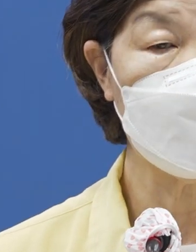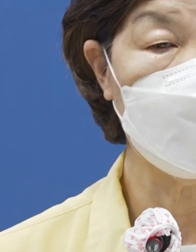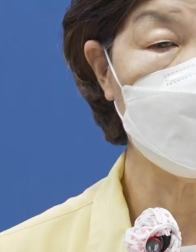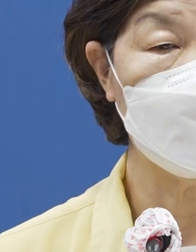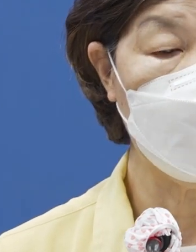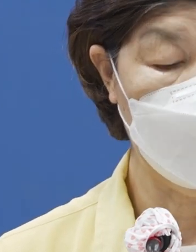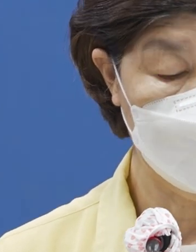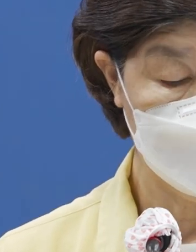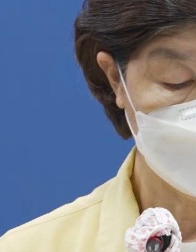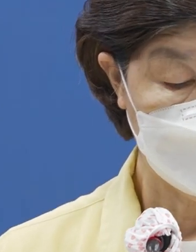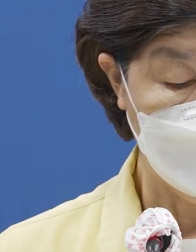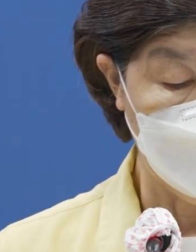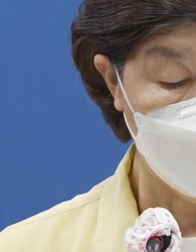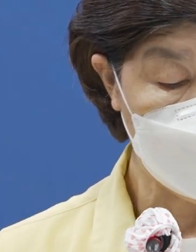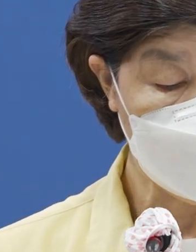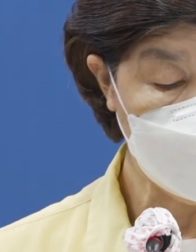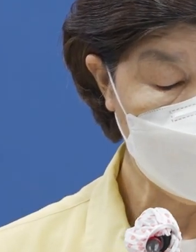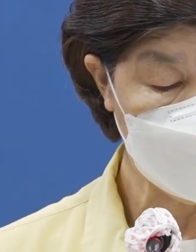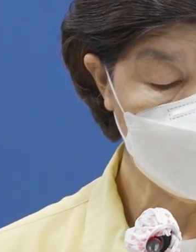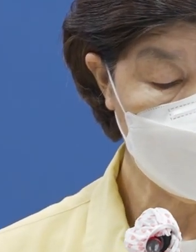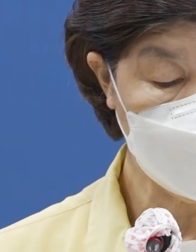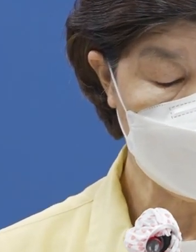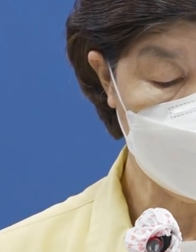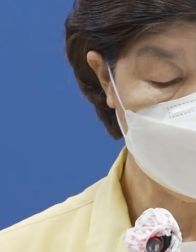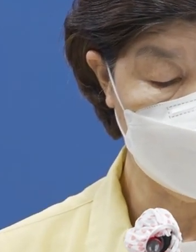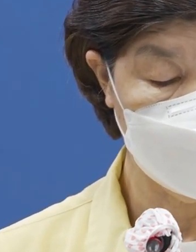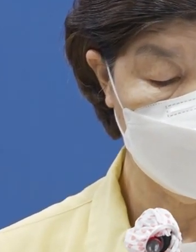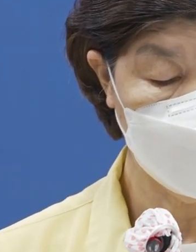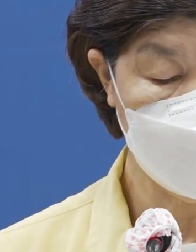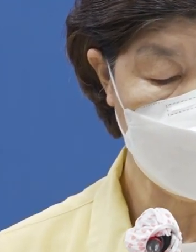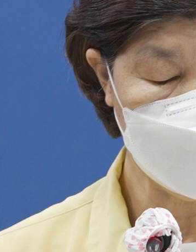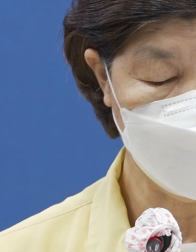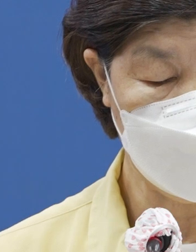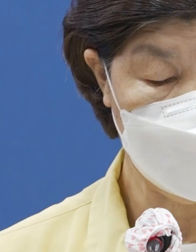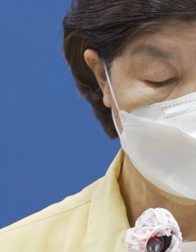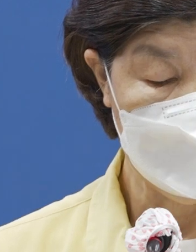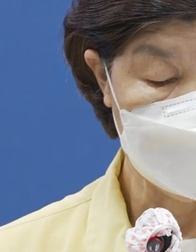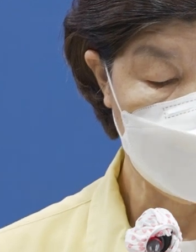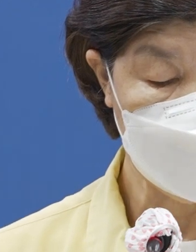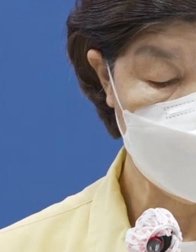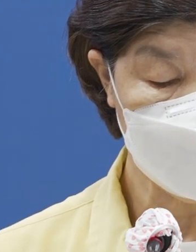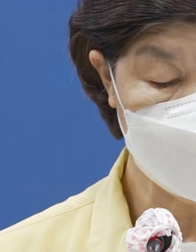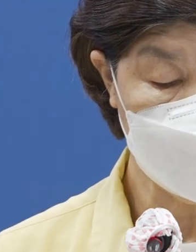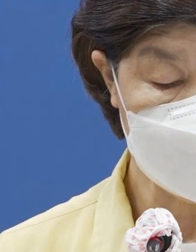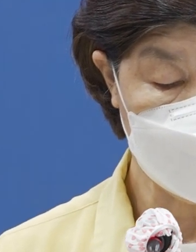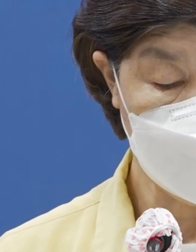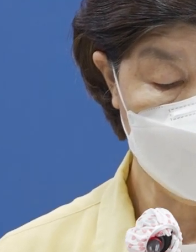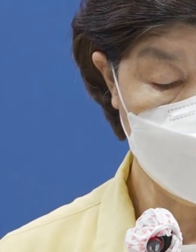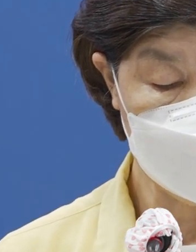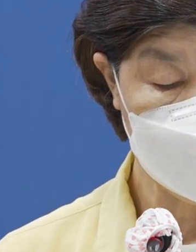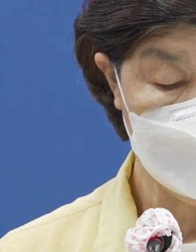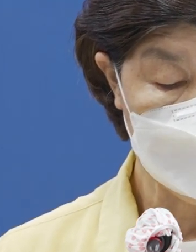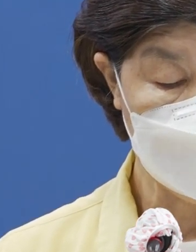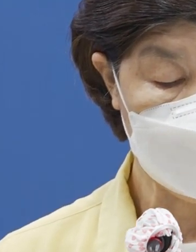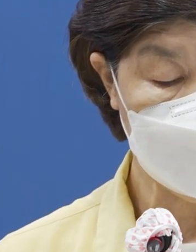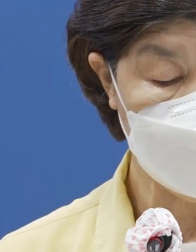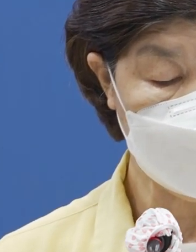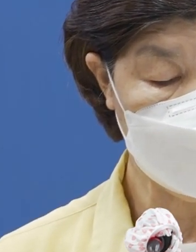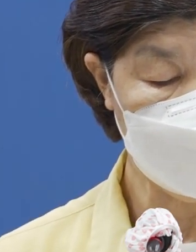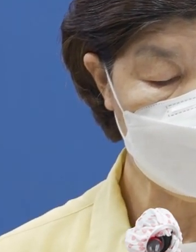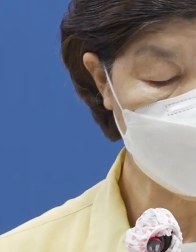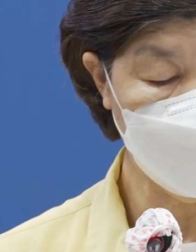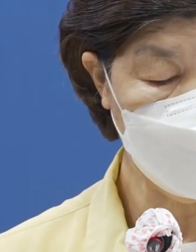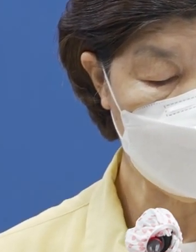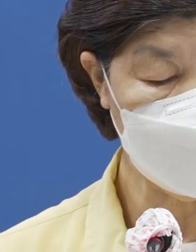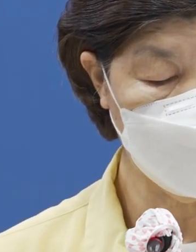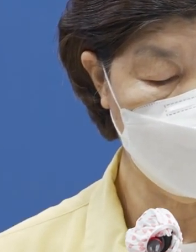두고 편성했습니다. 올해 제2회 추경 예산은 본 예산과 제1회 추경 예산을 합한 기정